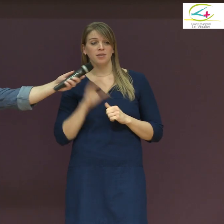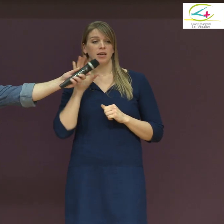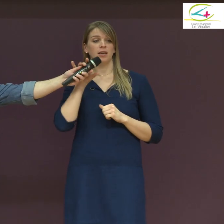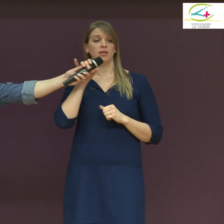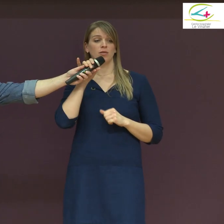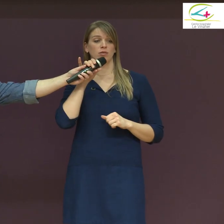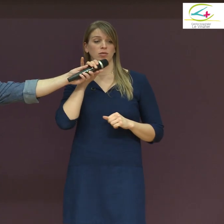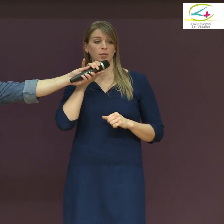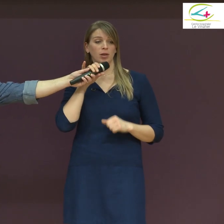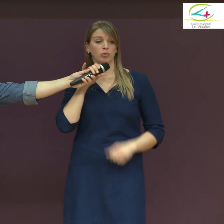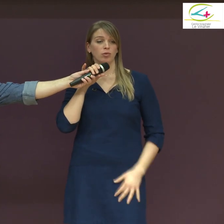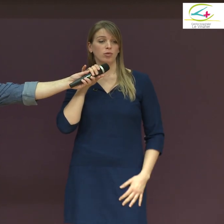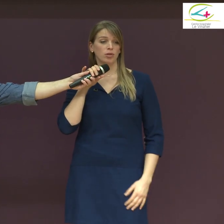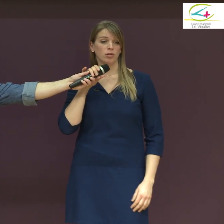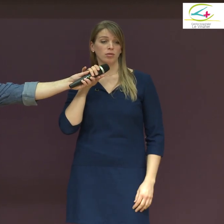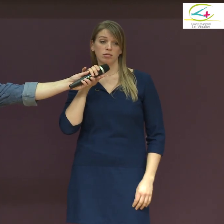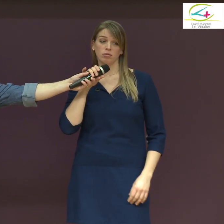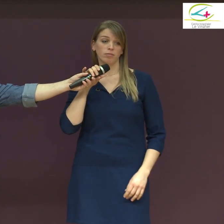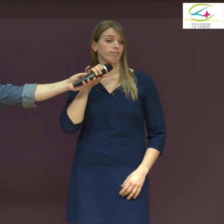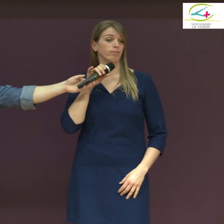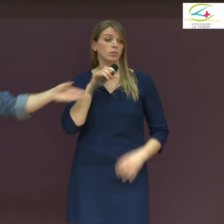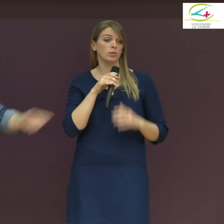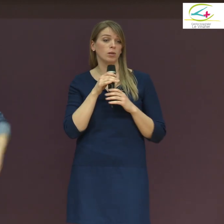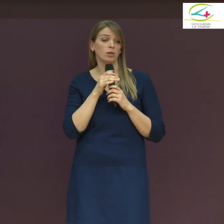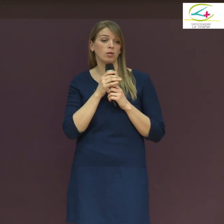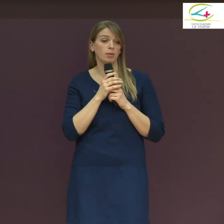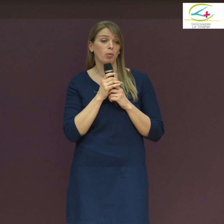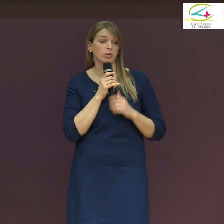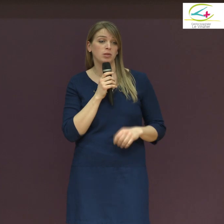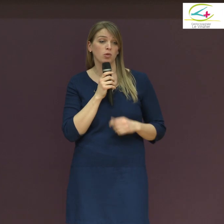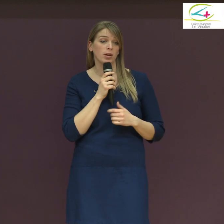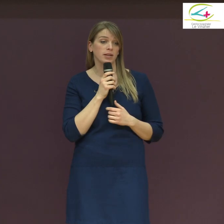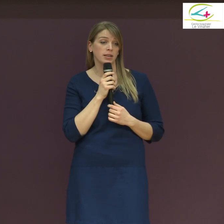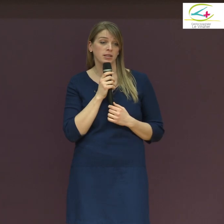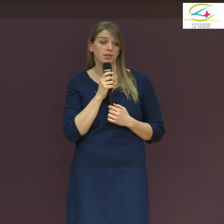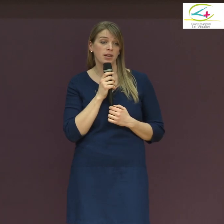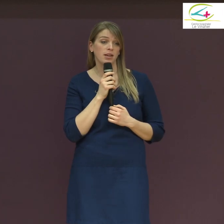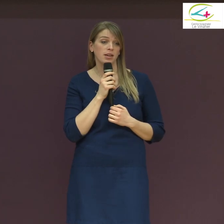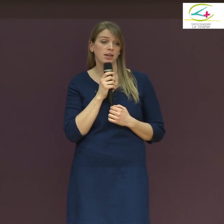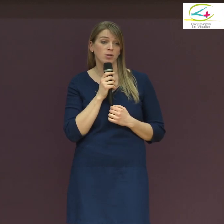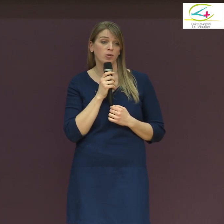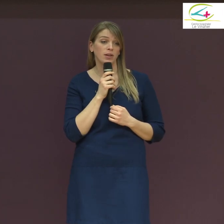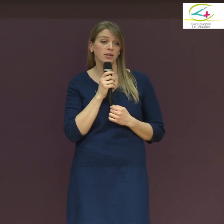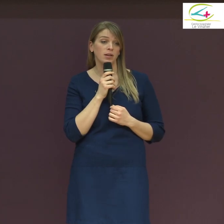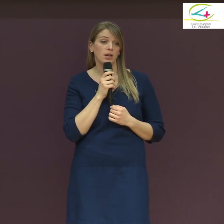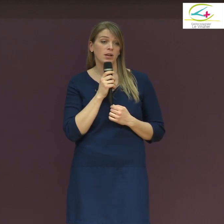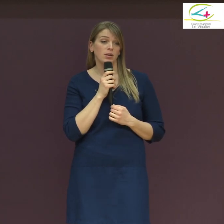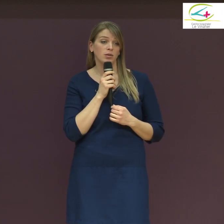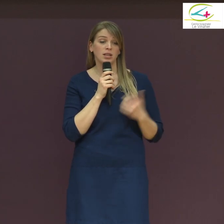très sévère dans l'hypercontrôle, dans des propositions de loi très très sévères, et de